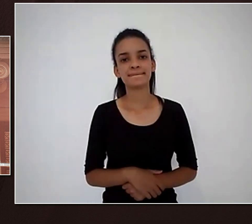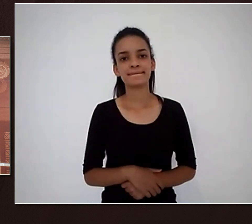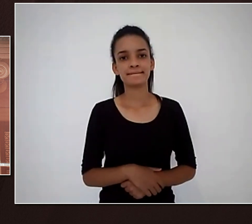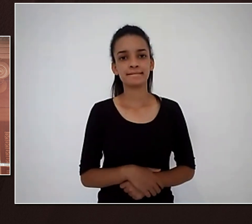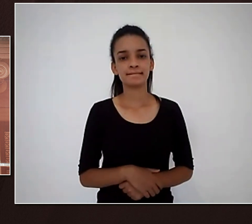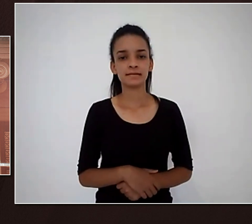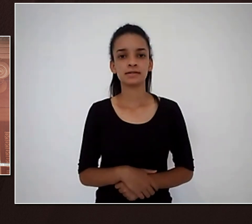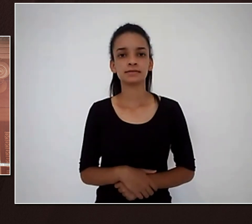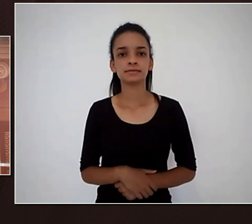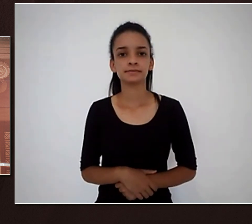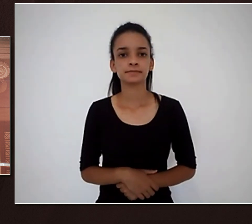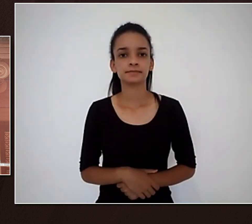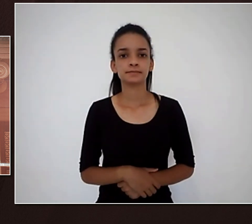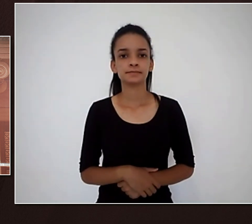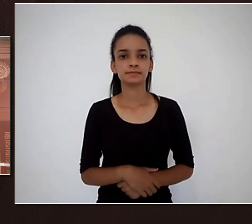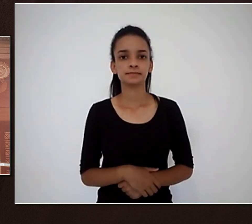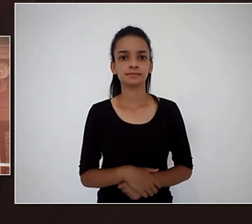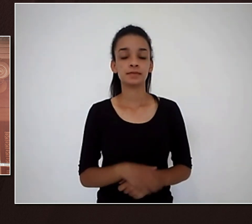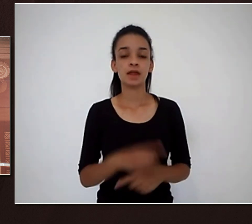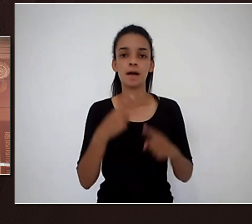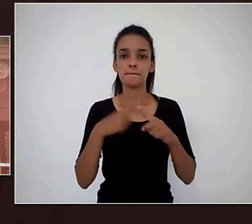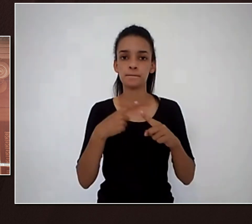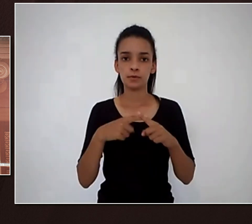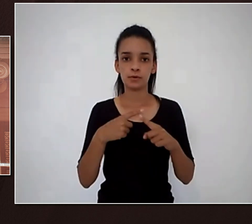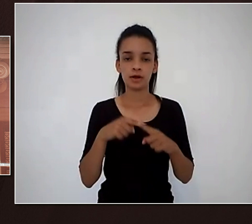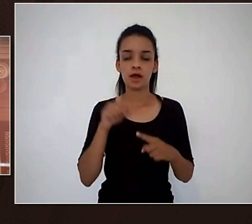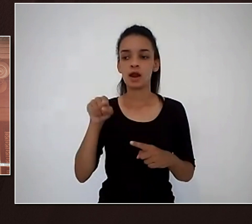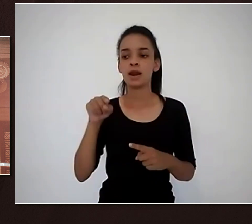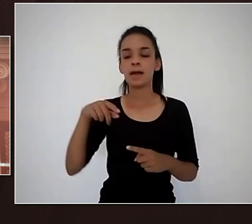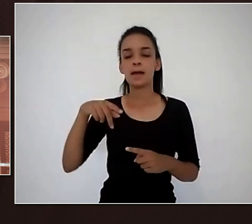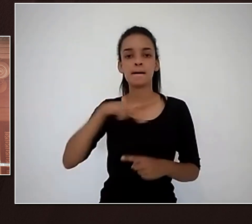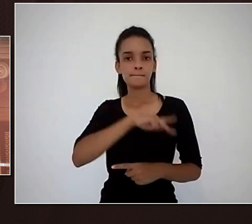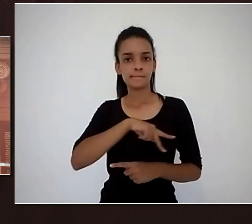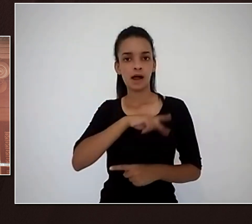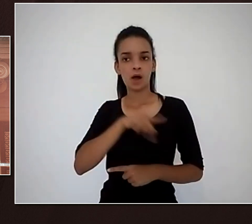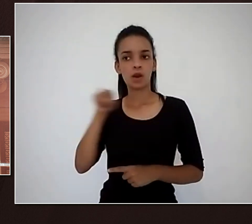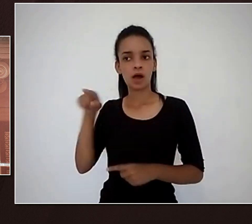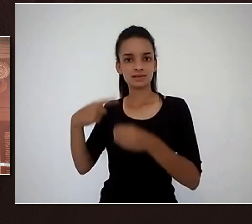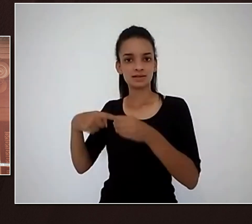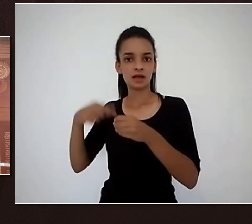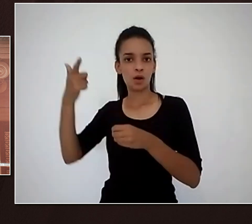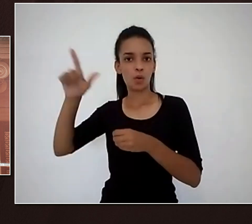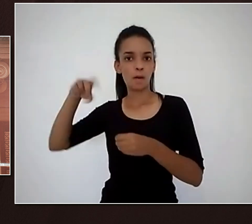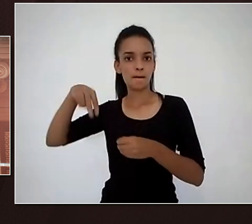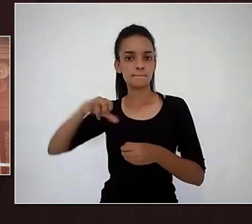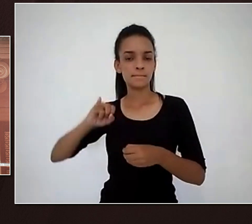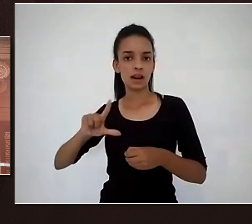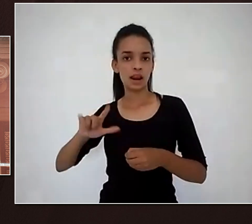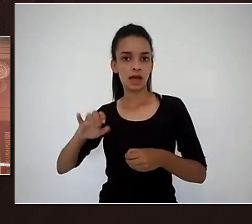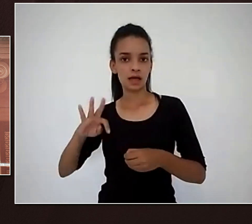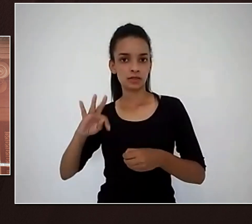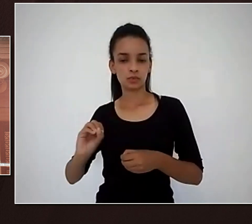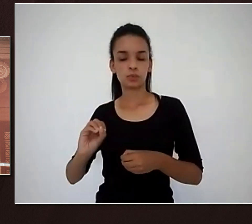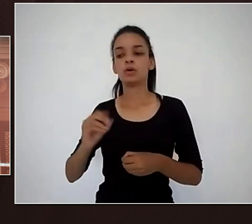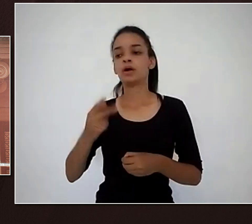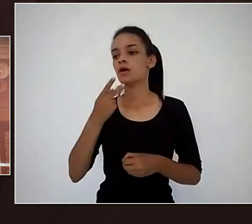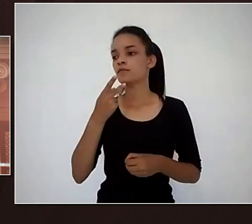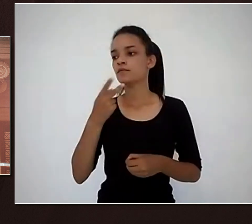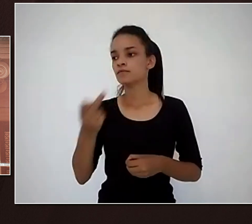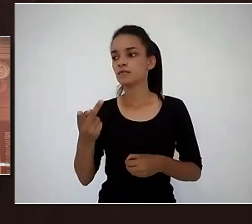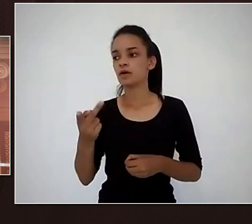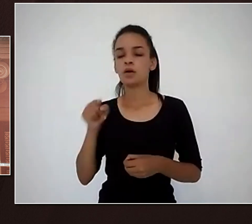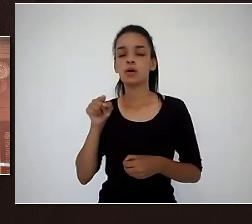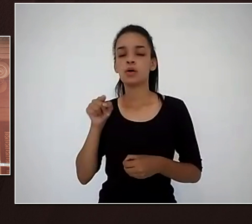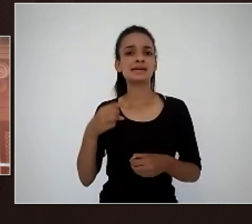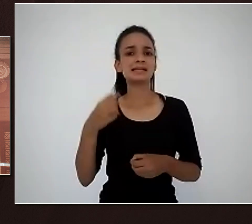Paulo, em Mileto, ele chamou os presbíteros da igreja em Éfeso e disse-lhes que por 3 anos que passou com eles, pregou